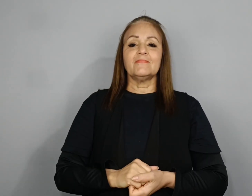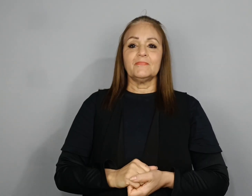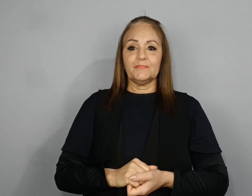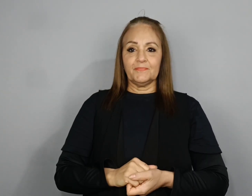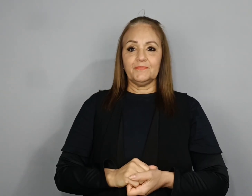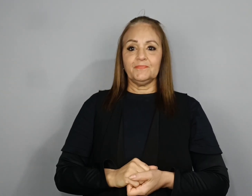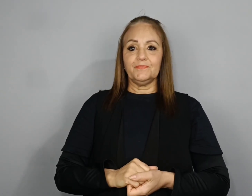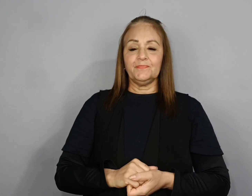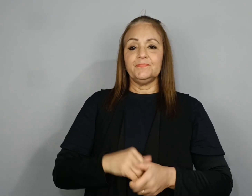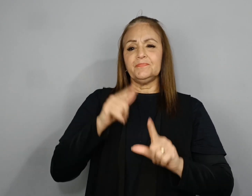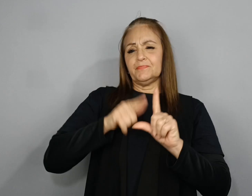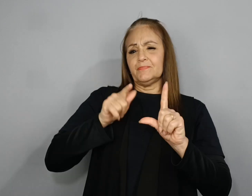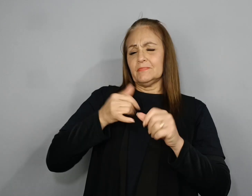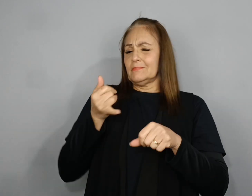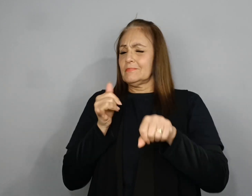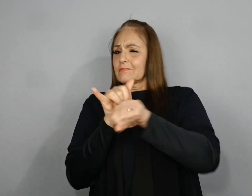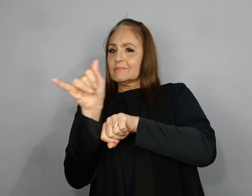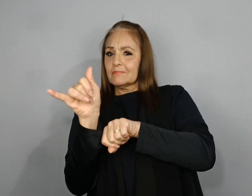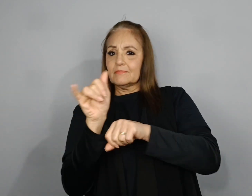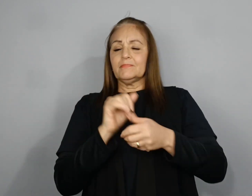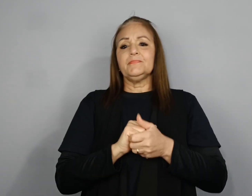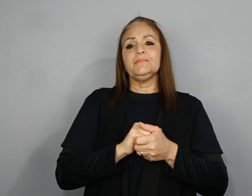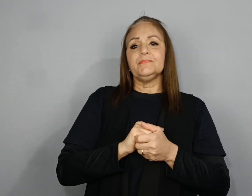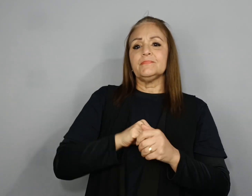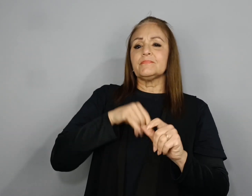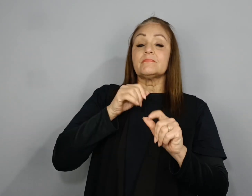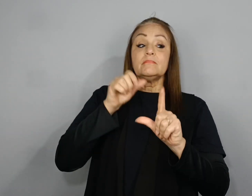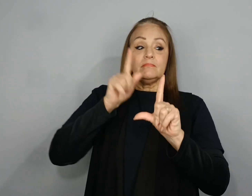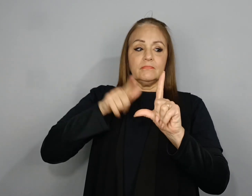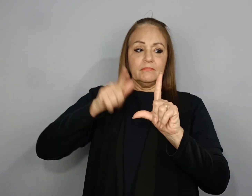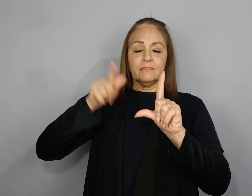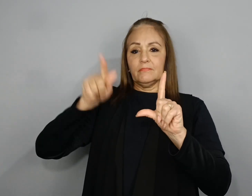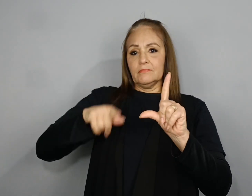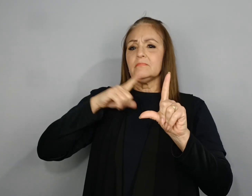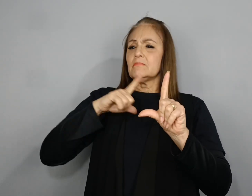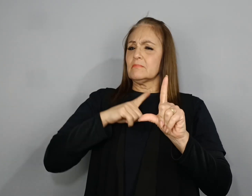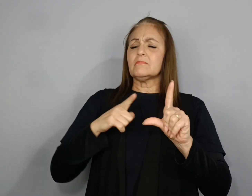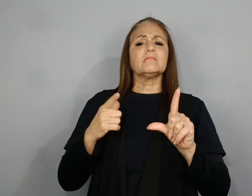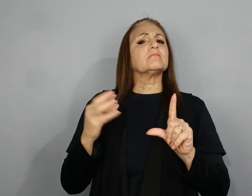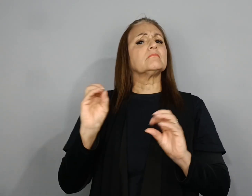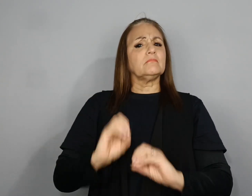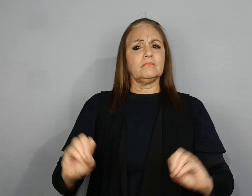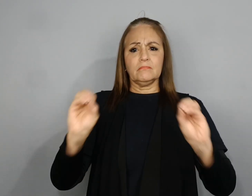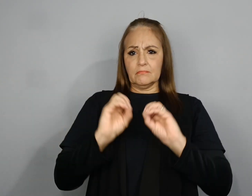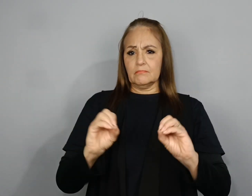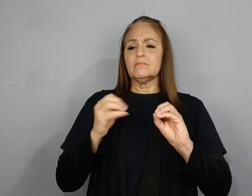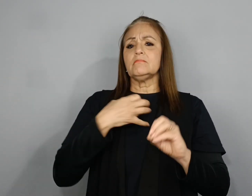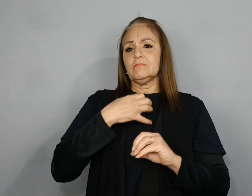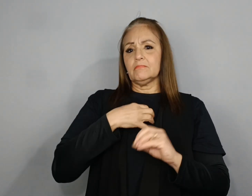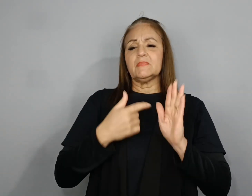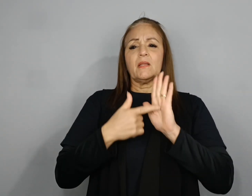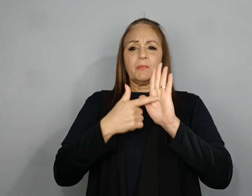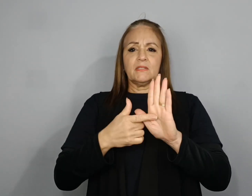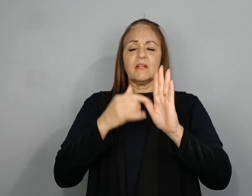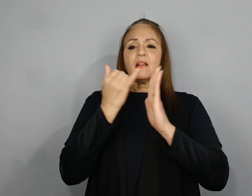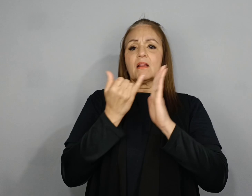Gráficos enganosos. Os gráficos constituem excelente forma de apresentar dados, mas também podem ser